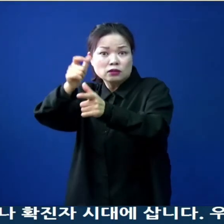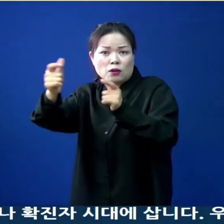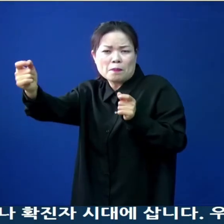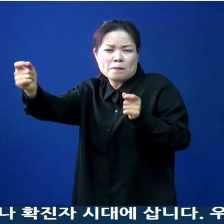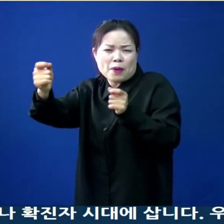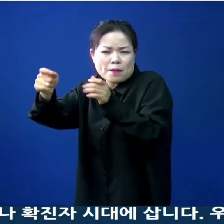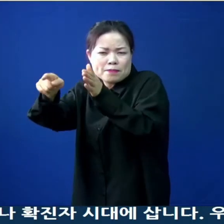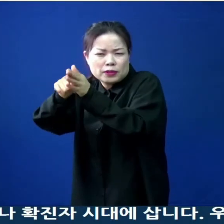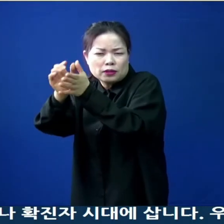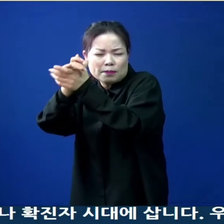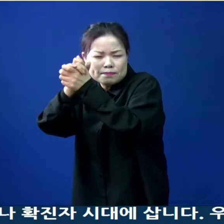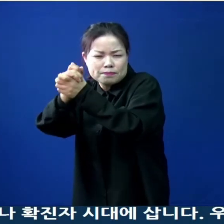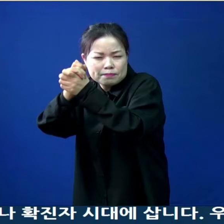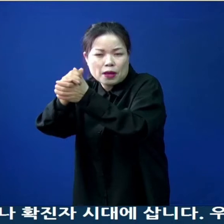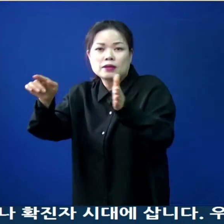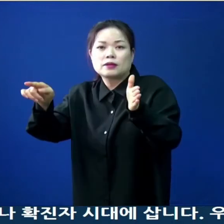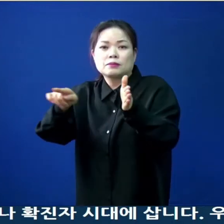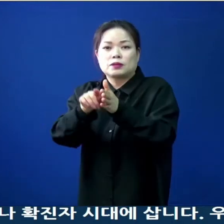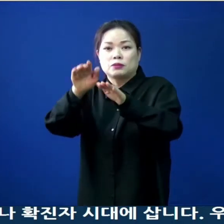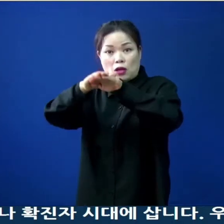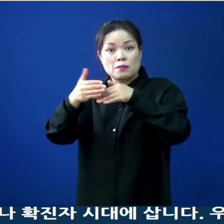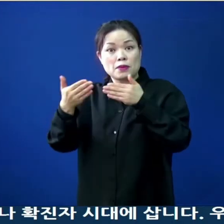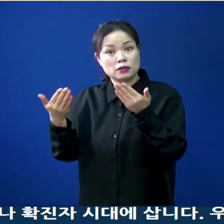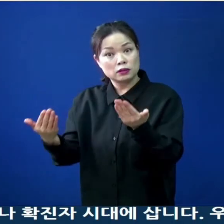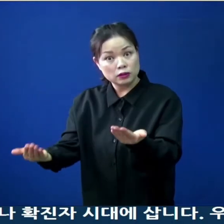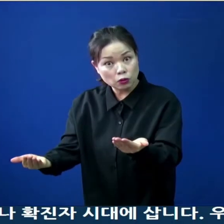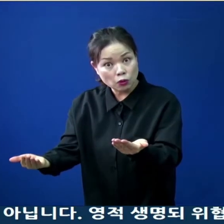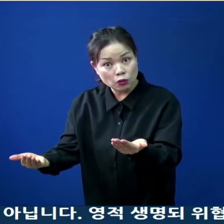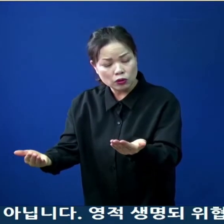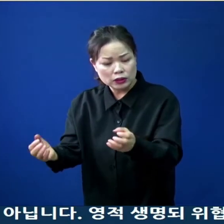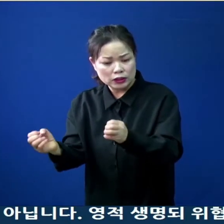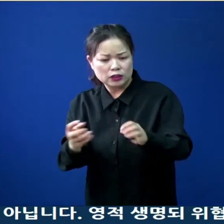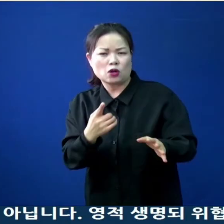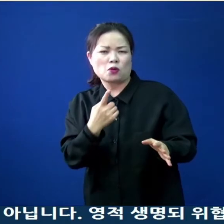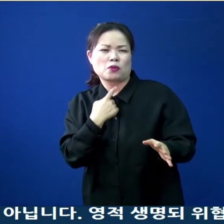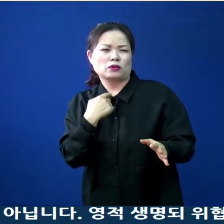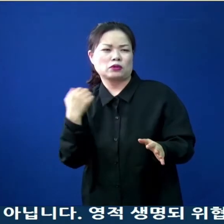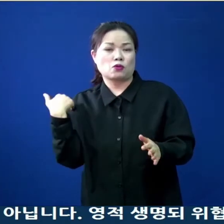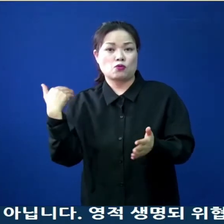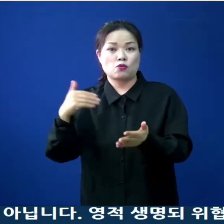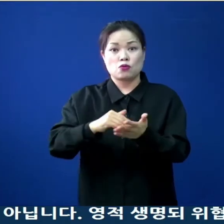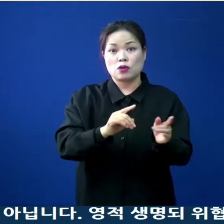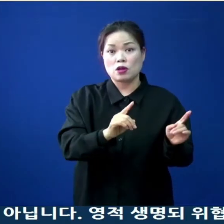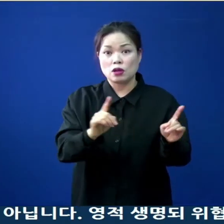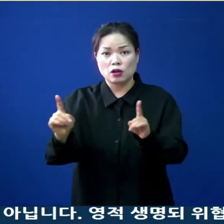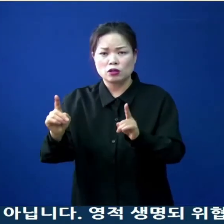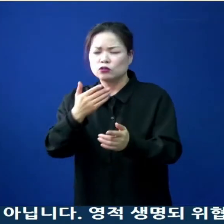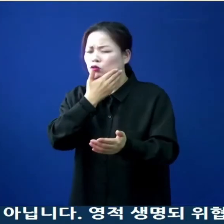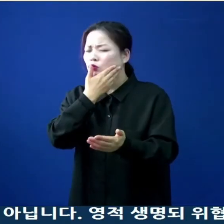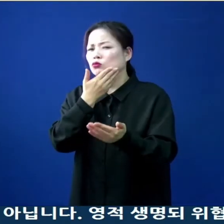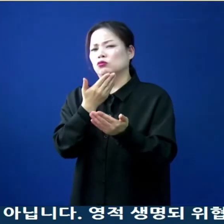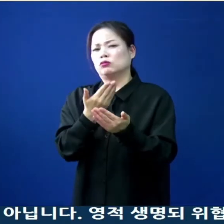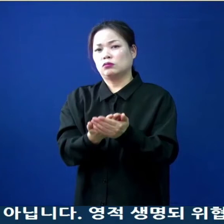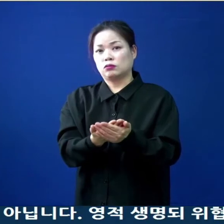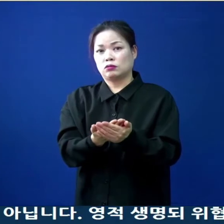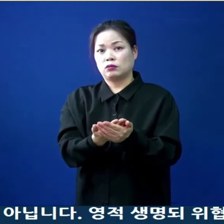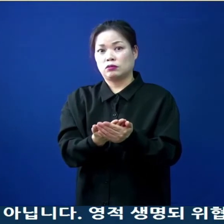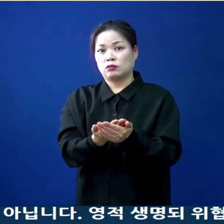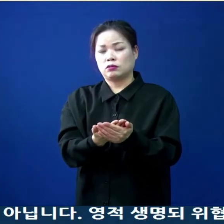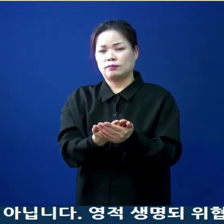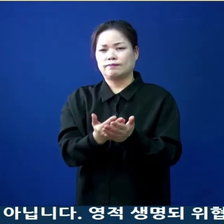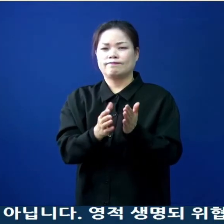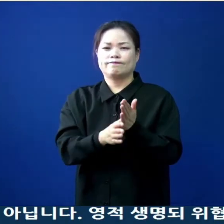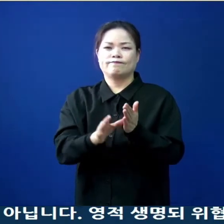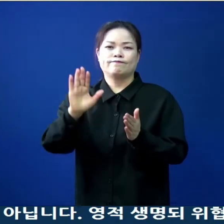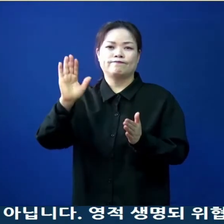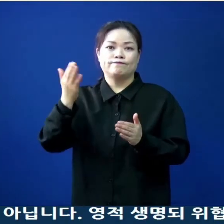가게 하고 더 신실하게 예배하게 만들며 잃어버렸던 것들을 회복하게 하는 중요한 도구가